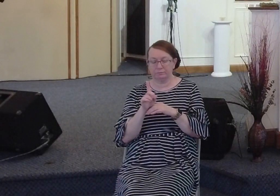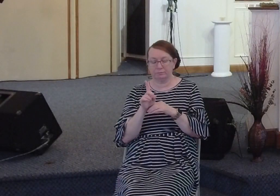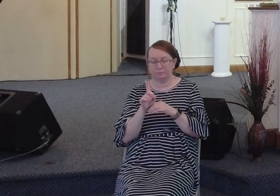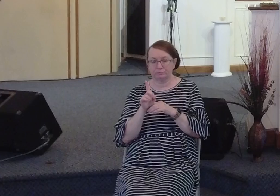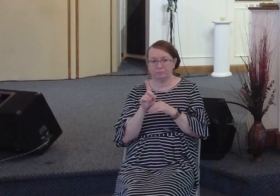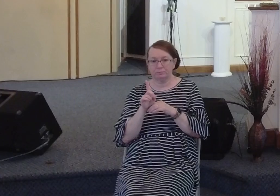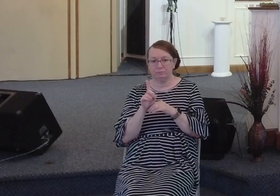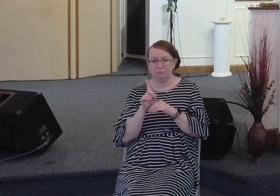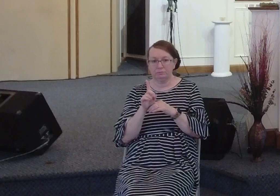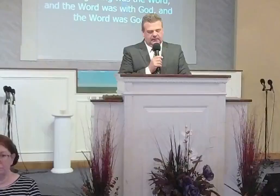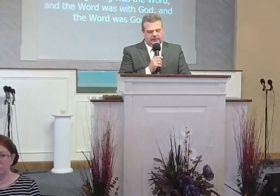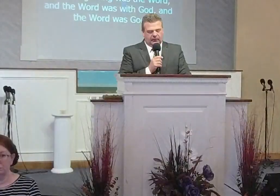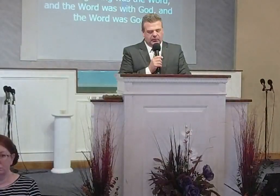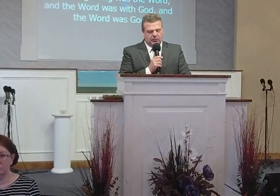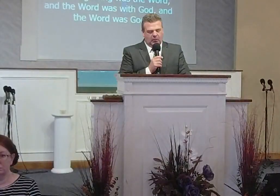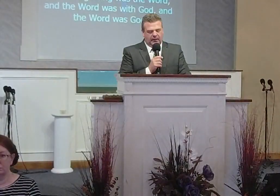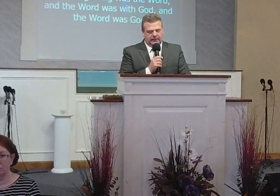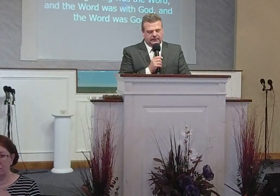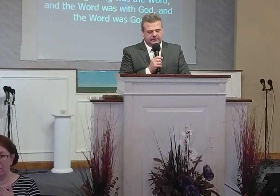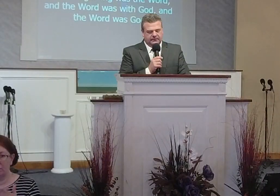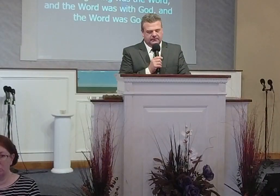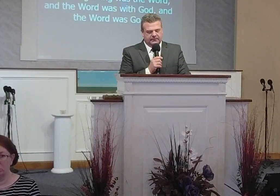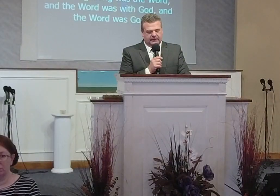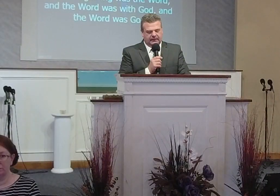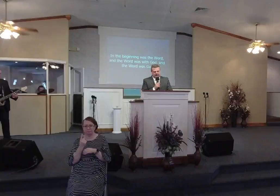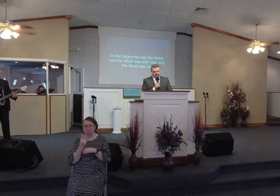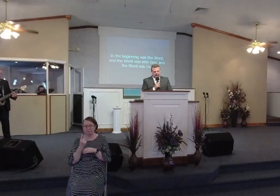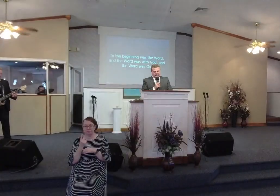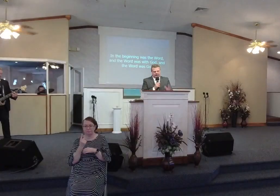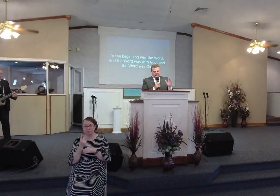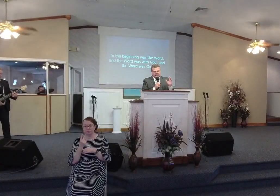Juan, capítulo 1.